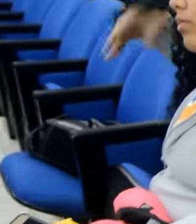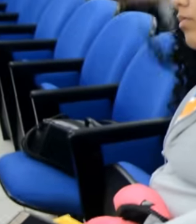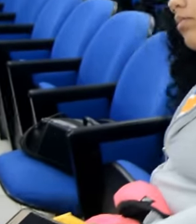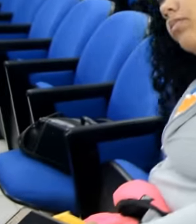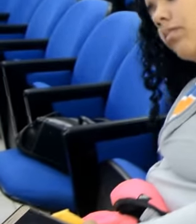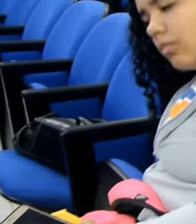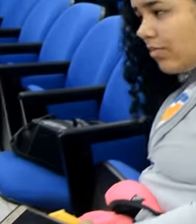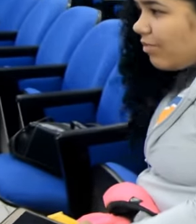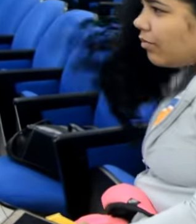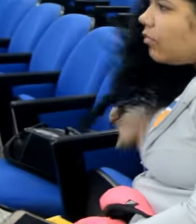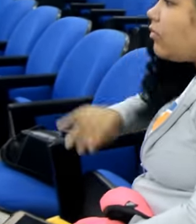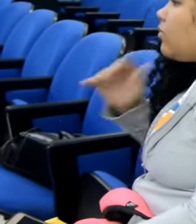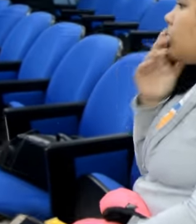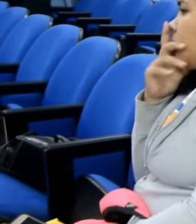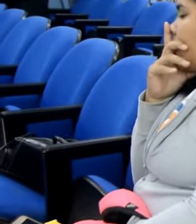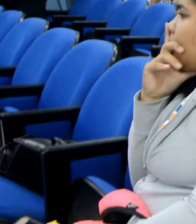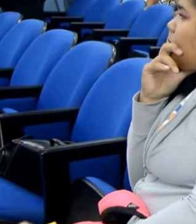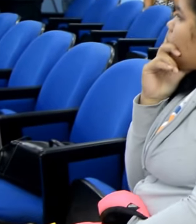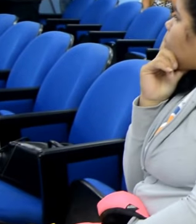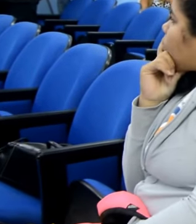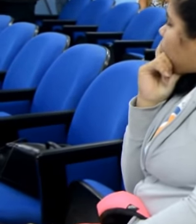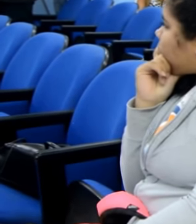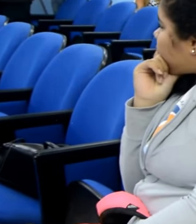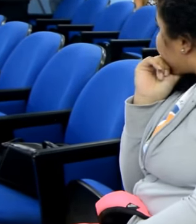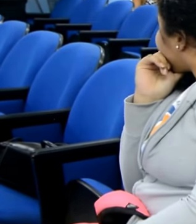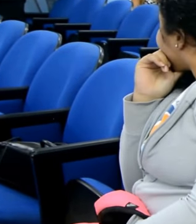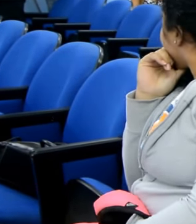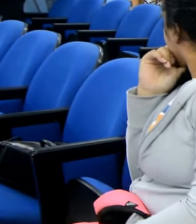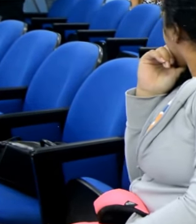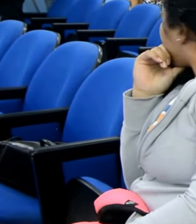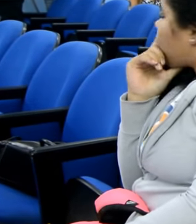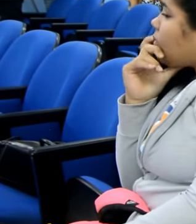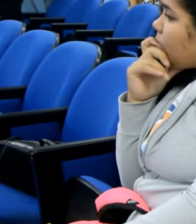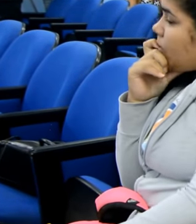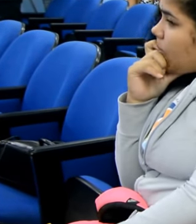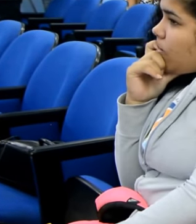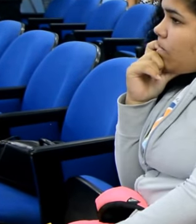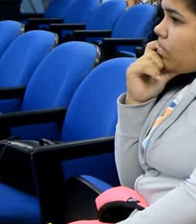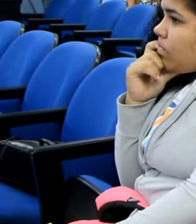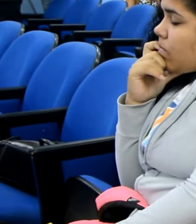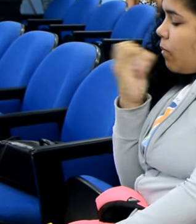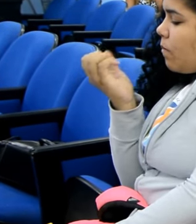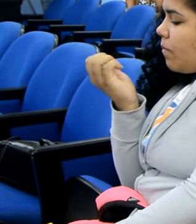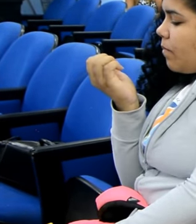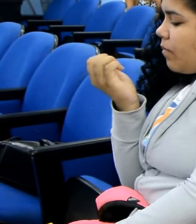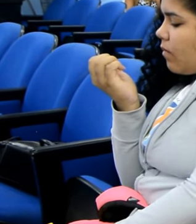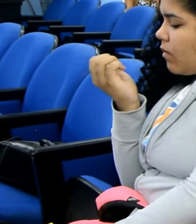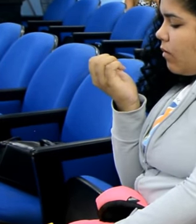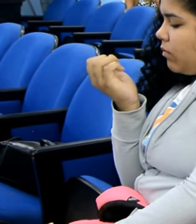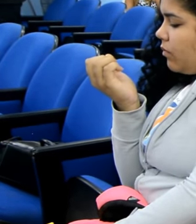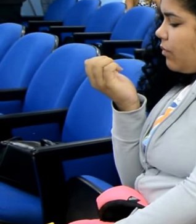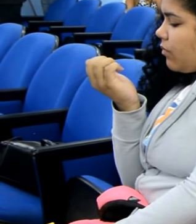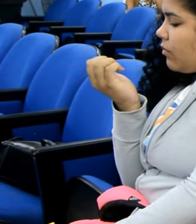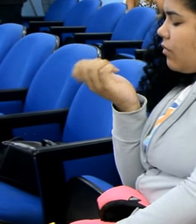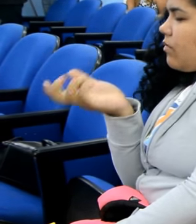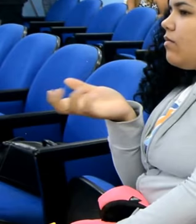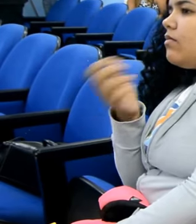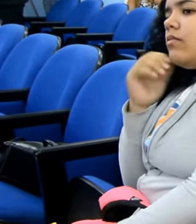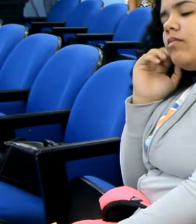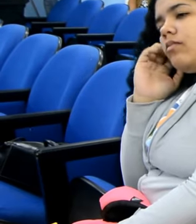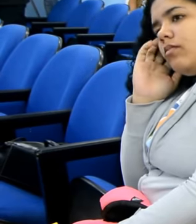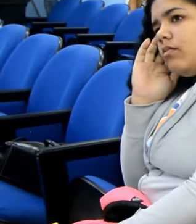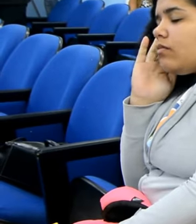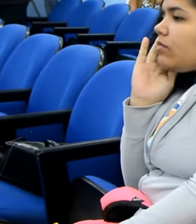de maneira brilhante, justamente essa alteridade, né? Esse processo de construção